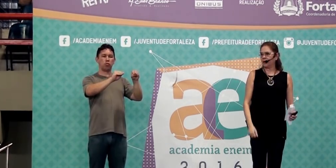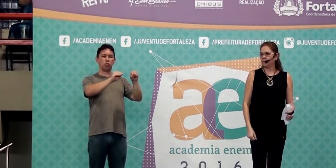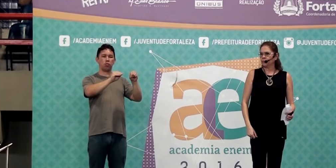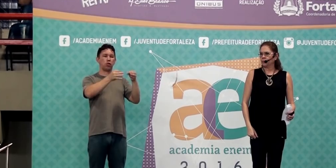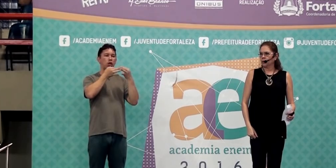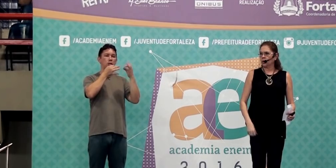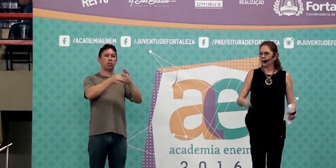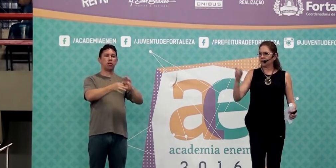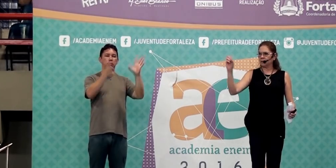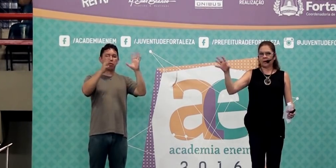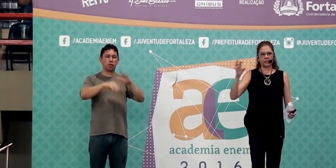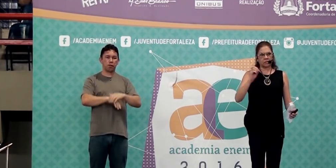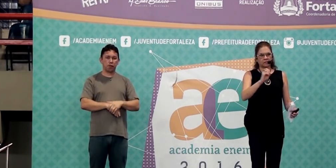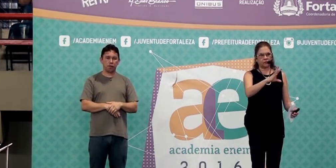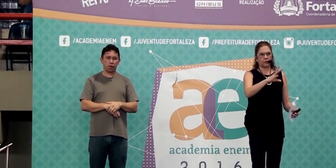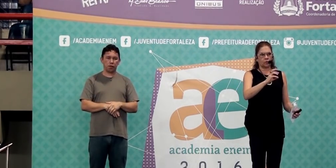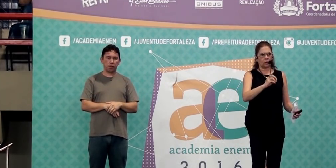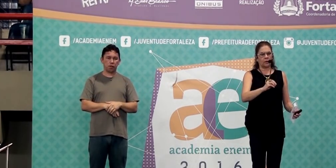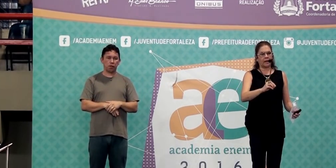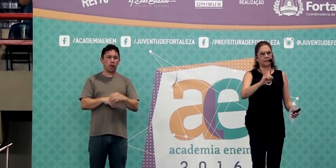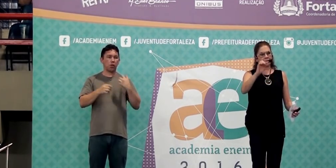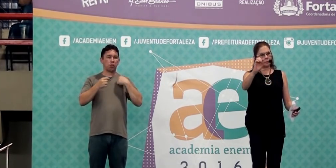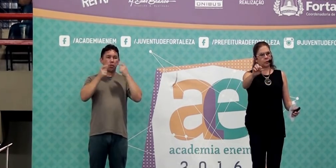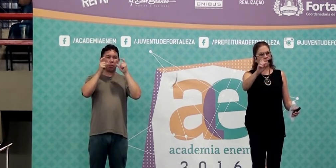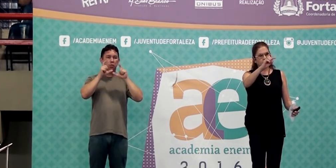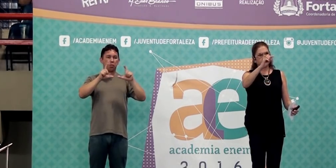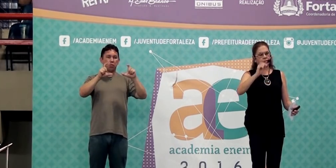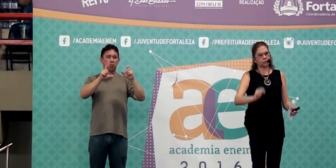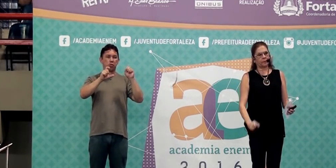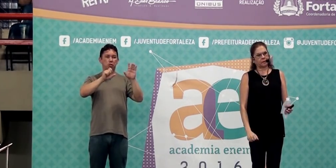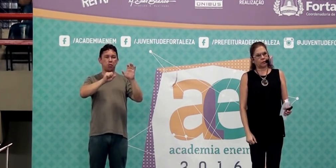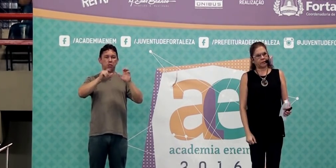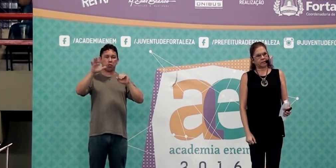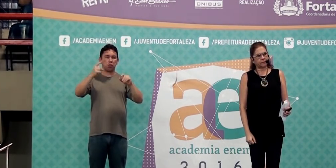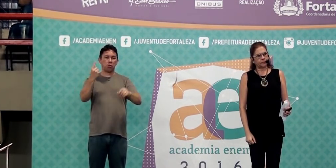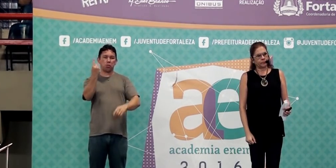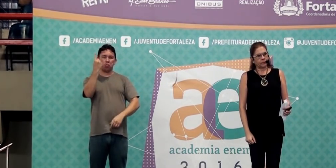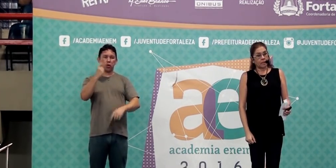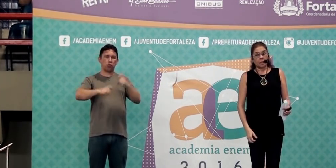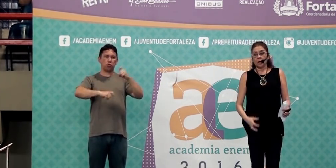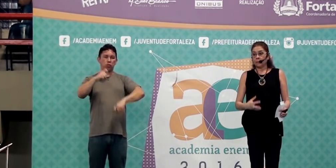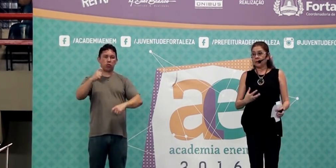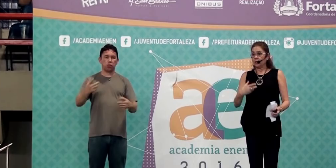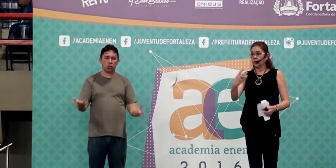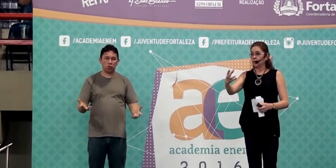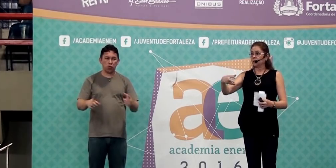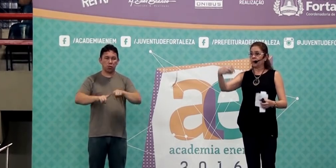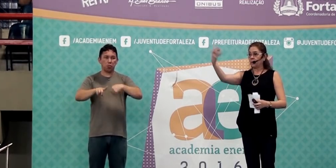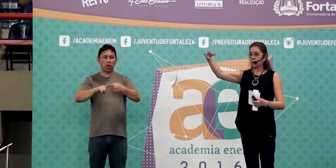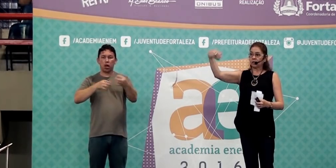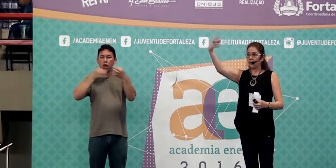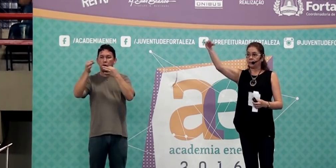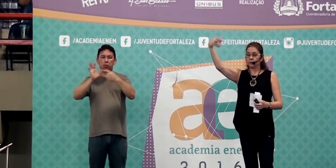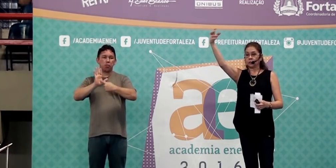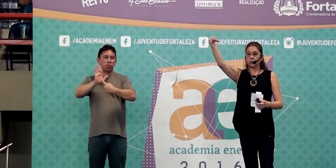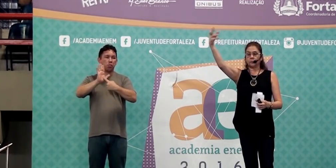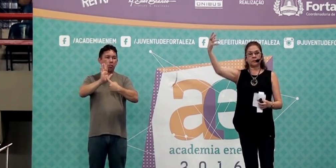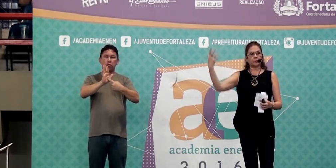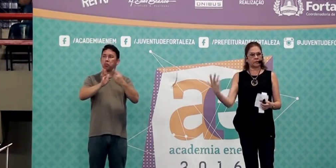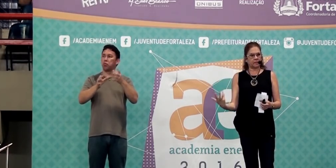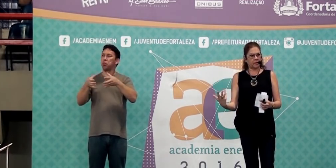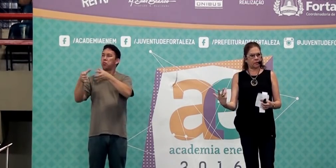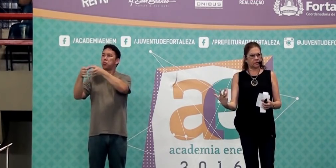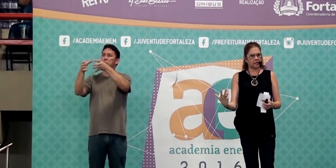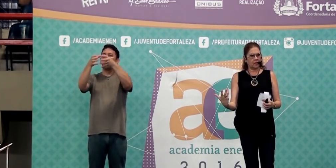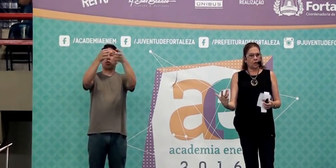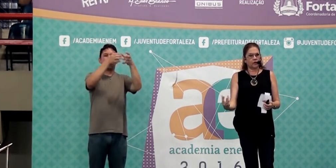palpite dele, como as imagens foram colocadas por um dos estupradores. e opiniões para mostrar para os grupos,